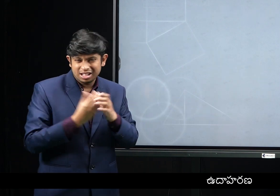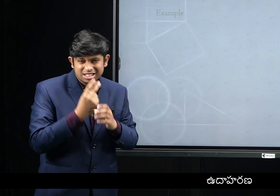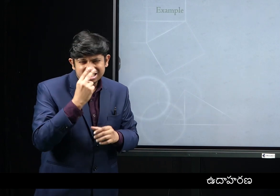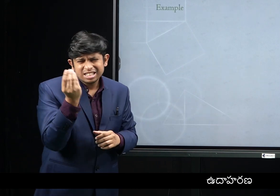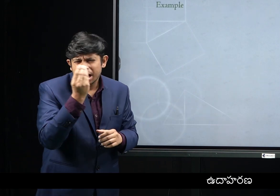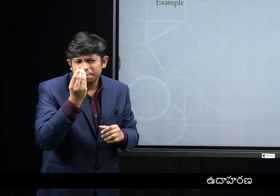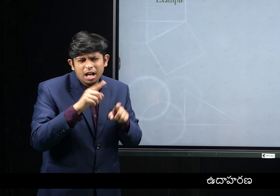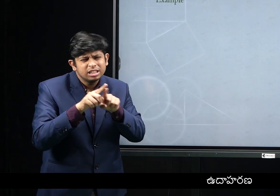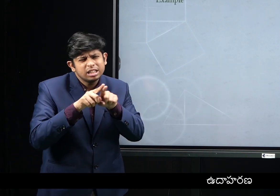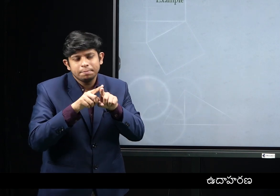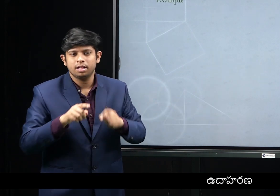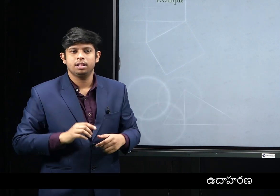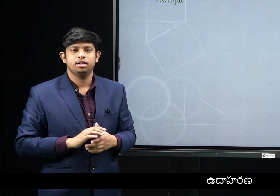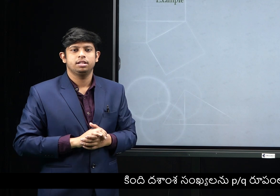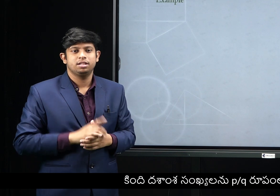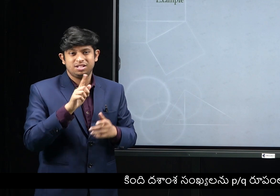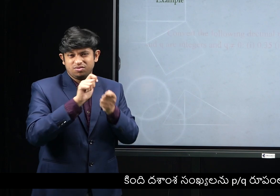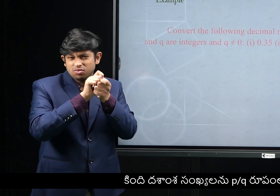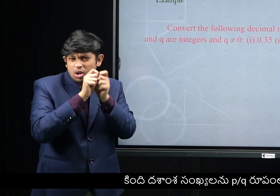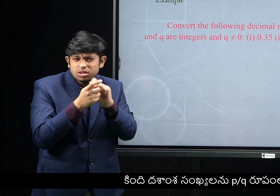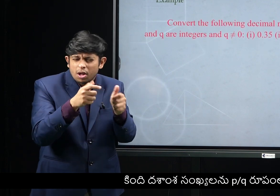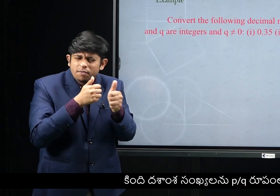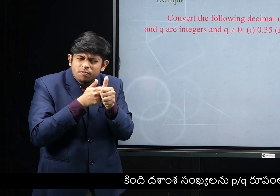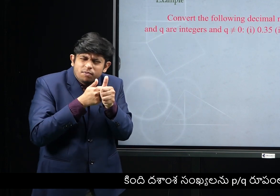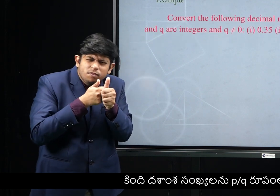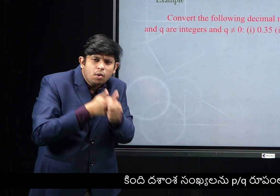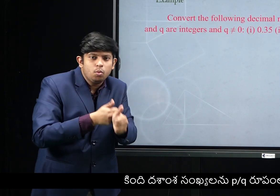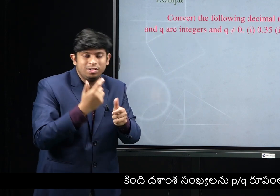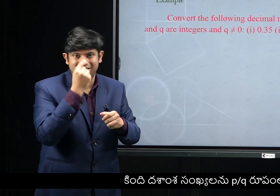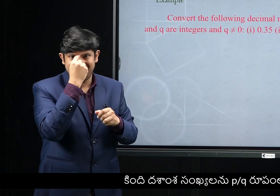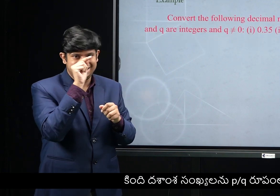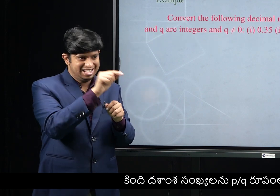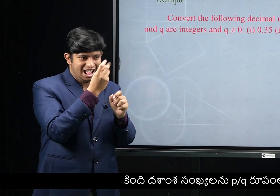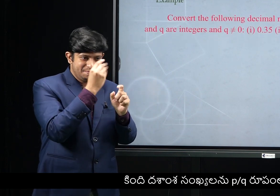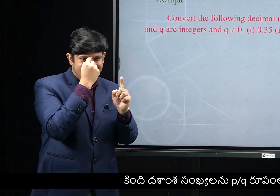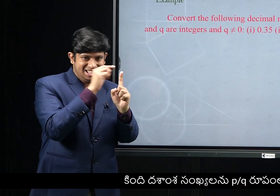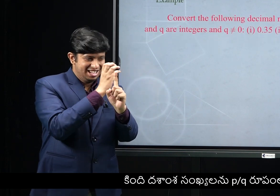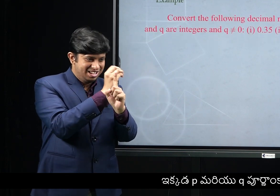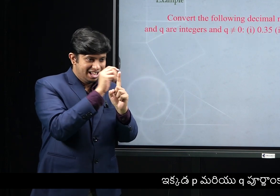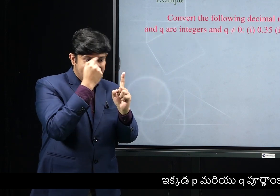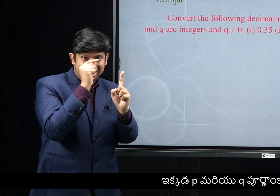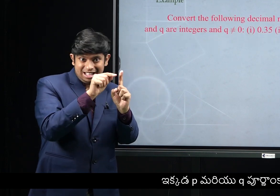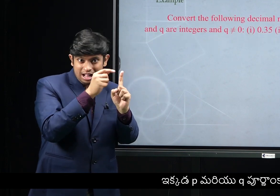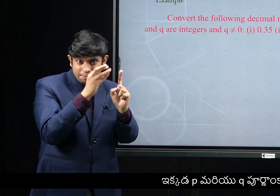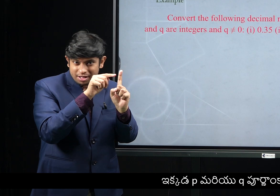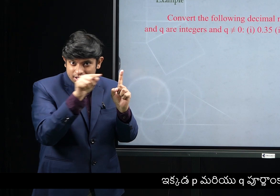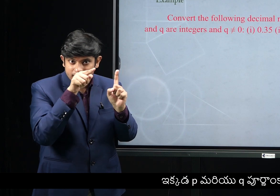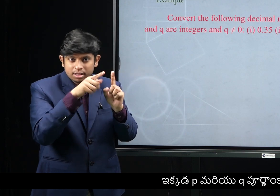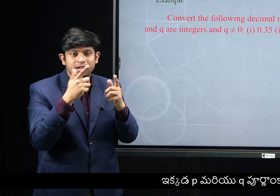ఉదాహరణ క్రింది దశాంశ సంఖ్యలను p/q రూపంలో మార్చండి. ఇక్కడ p మరియు q